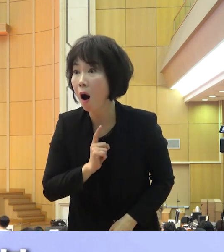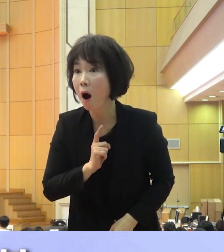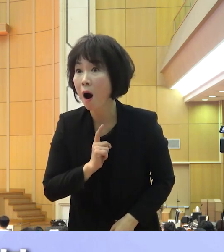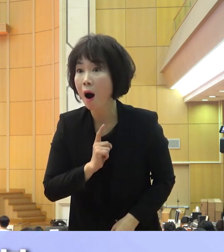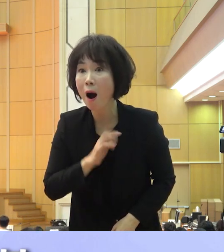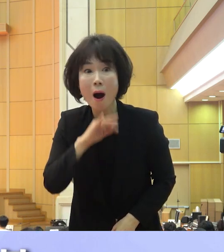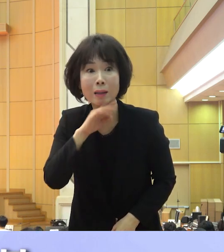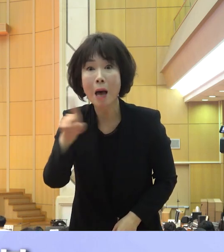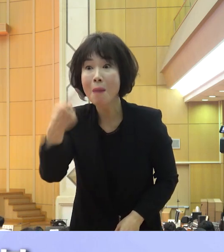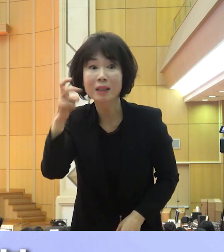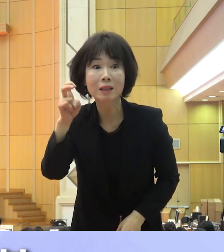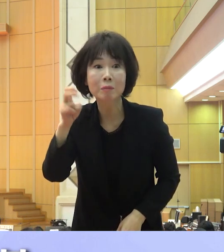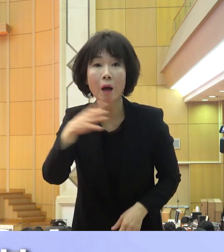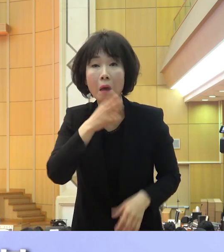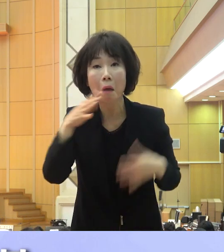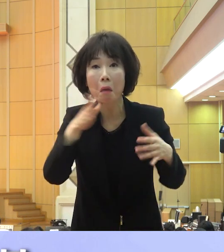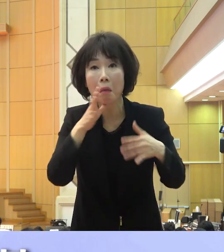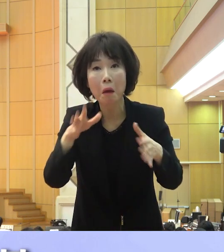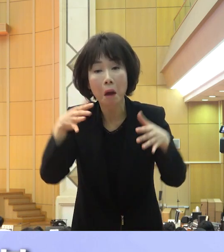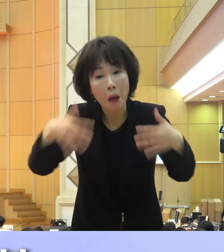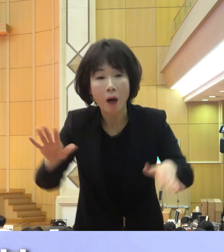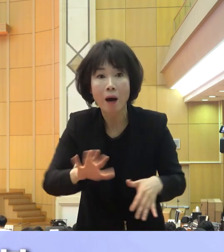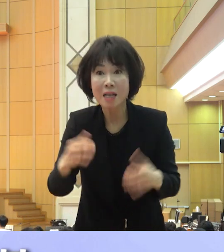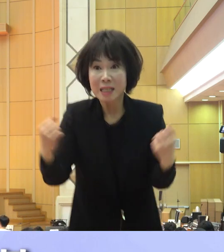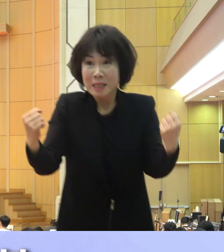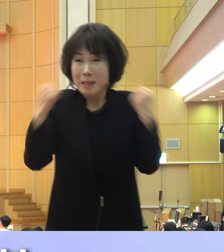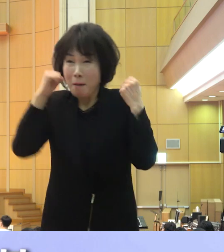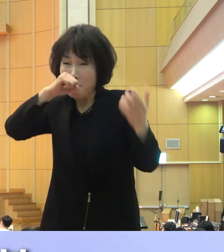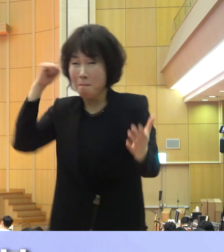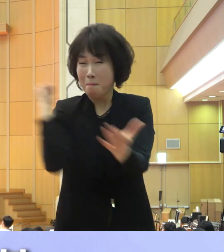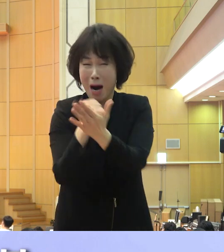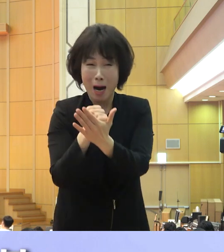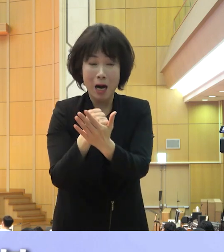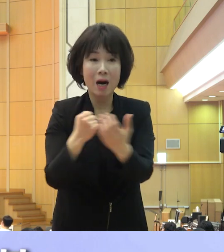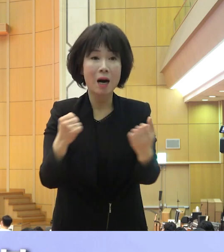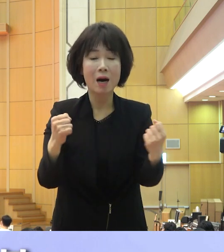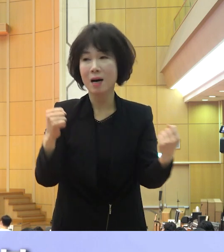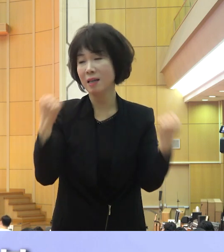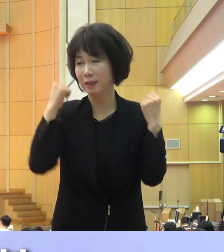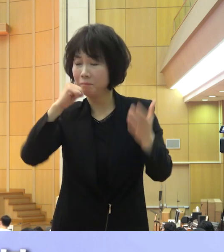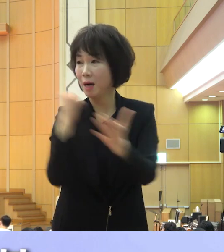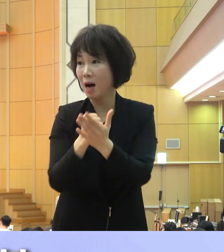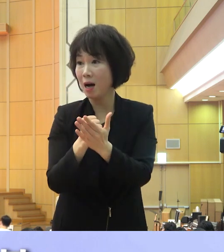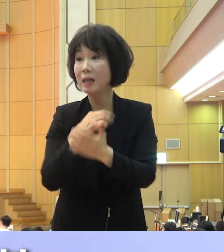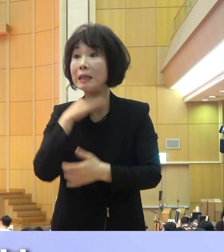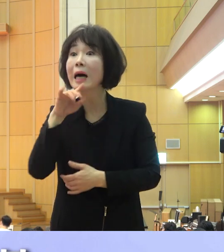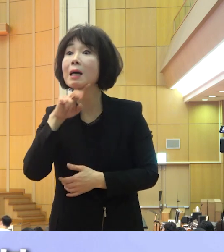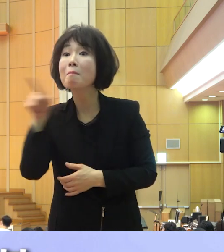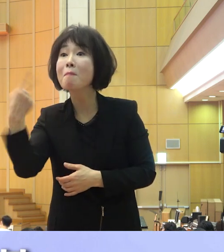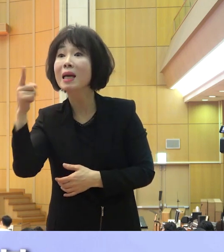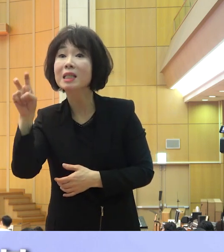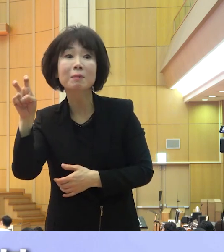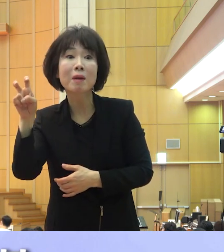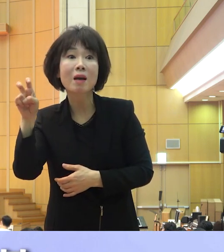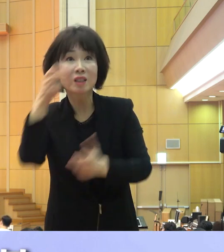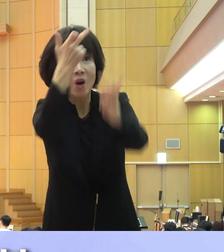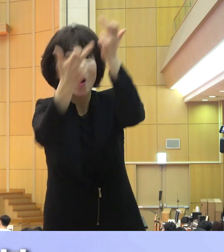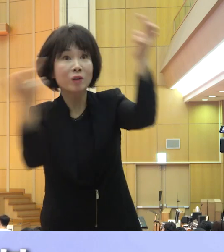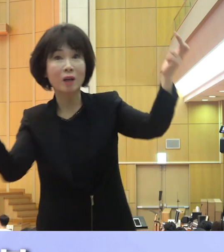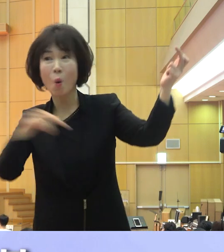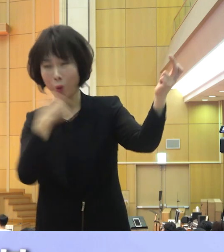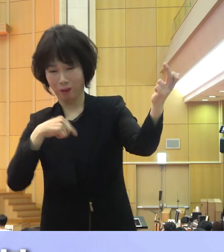생로병사 늙으면 병들어 죽잖아요. 병도 없이 느보산 꼭대기, 지금 성지순례 가면 느보산 올라갈